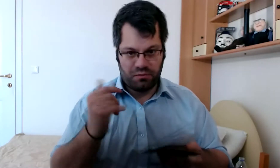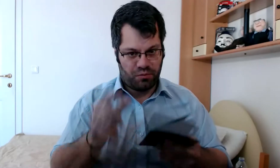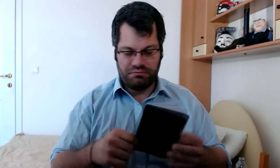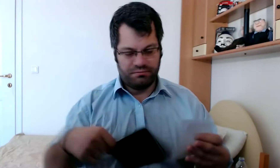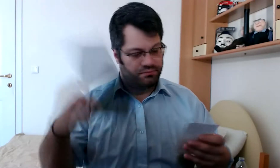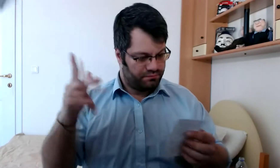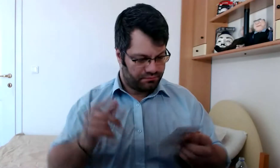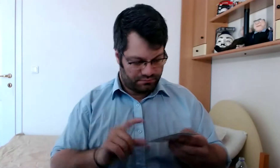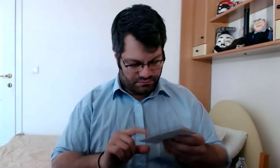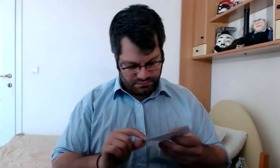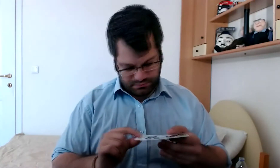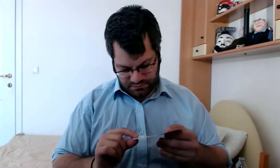Τέλος πάντων, φεύγει.